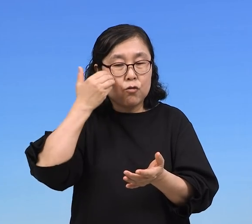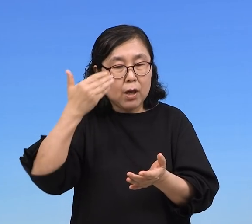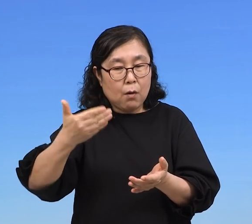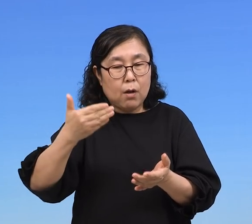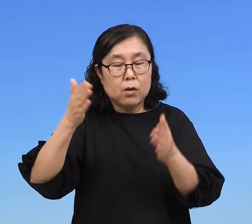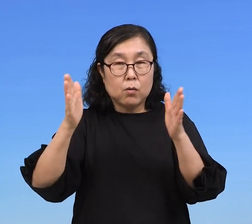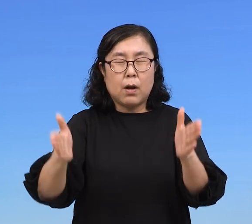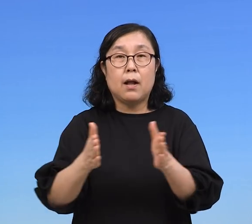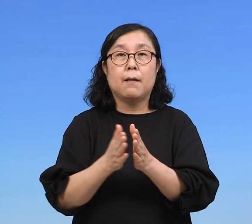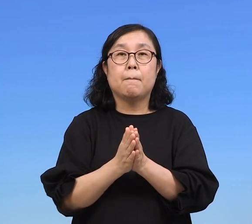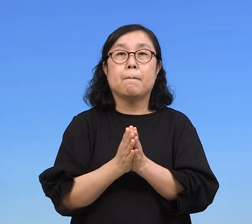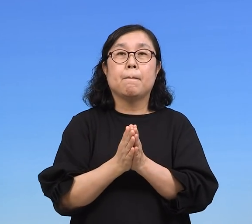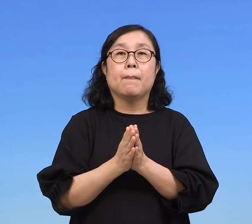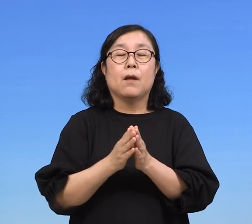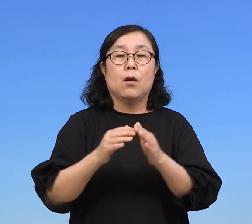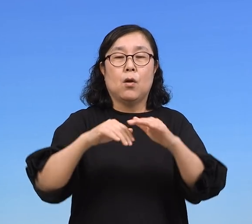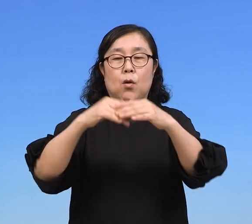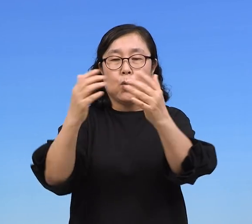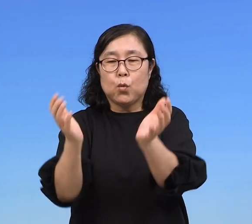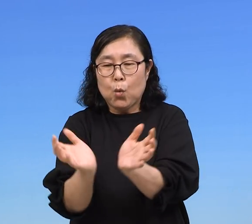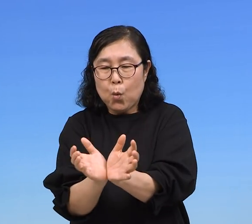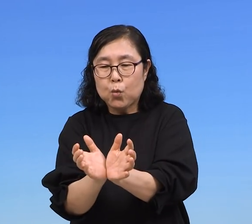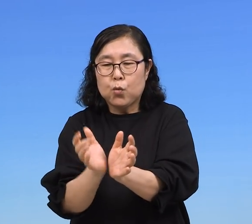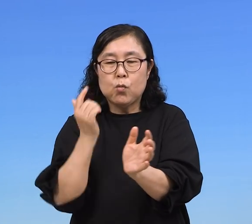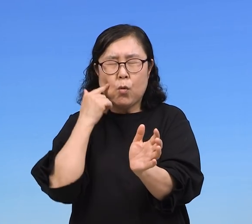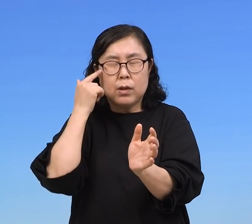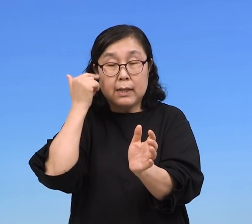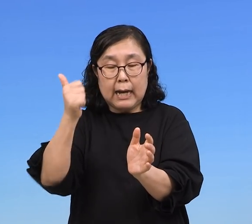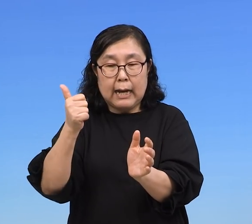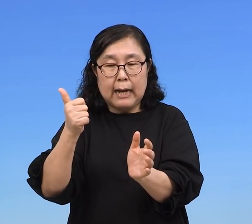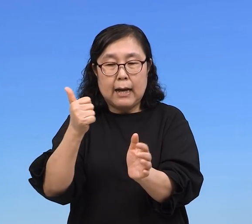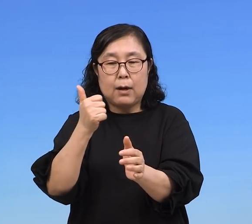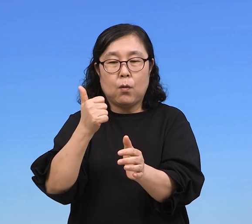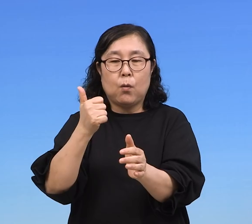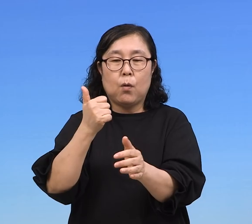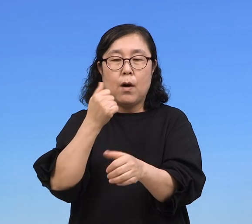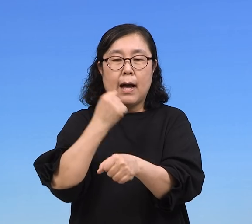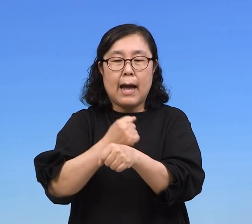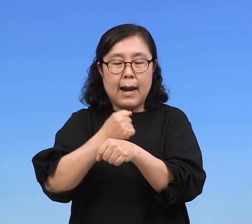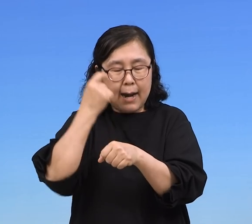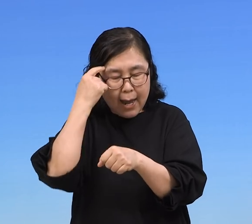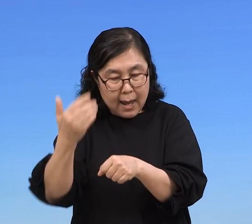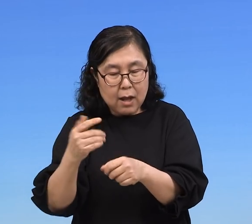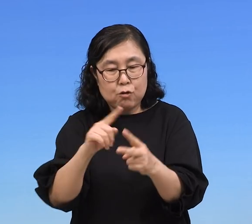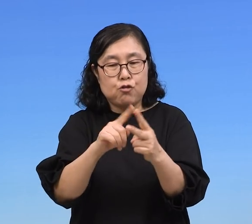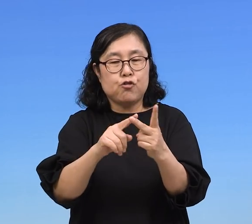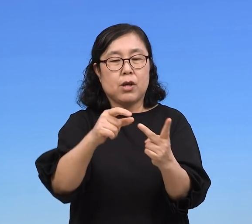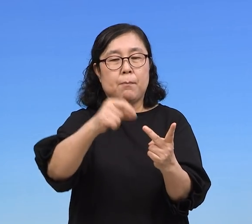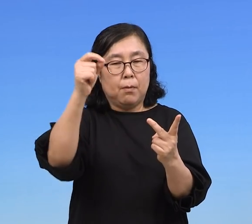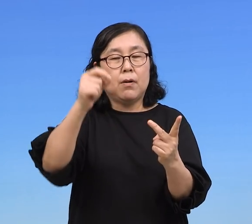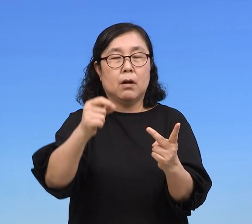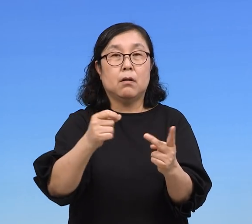아니면은 9개월 동안에 교구 목사로 갈 거냐,